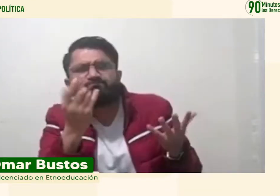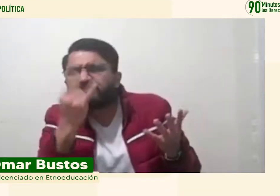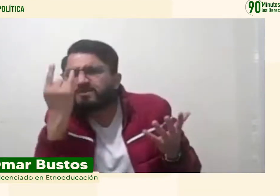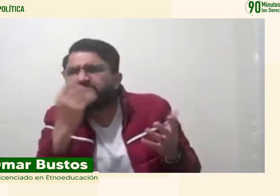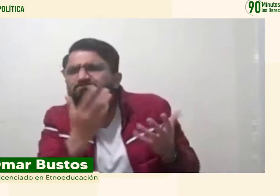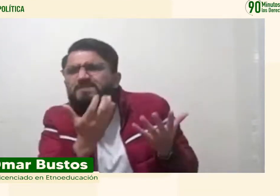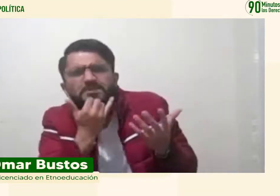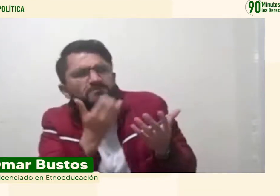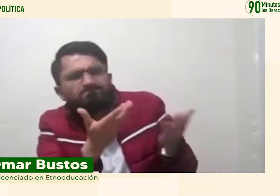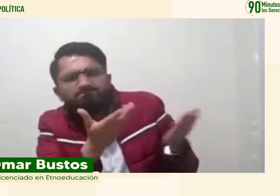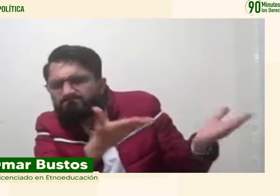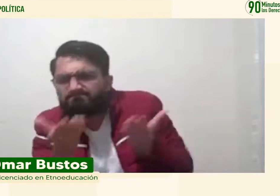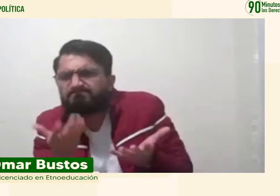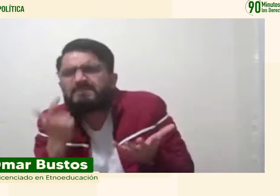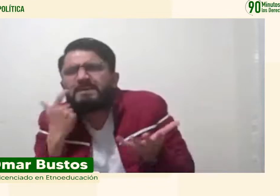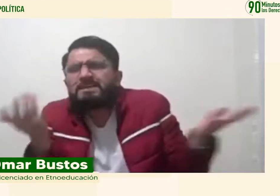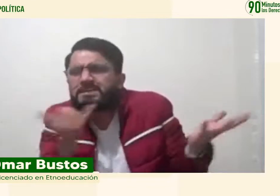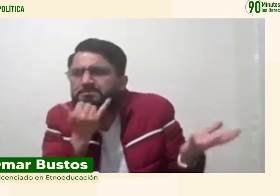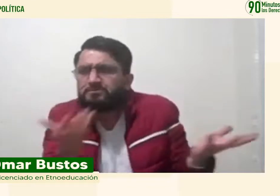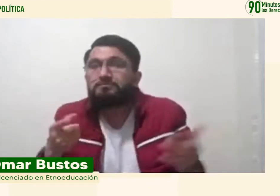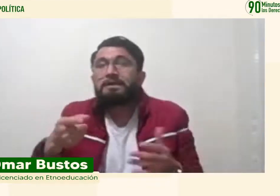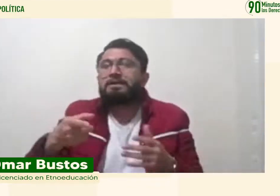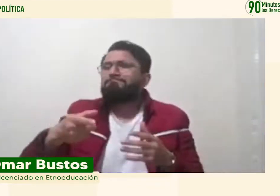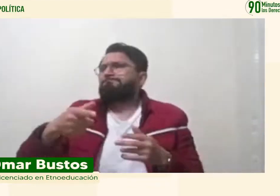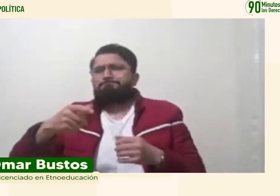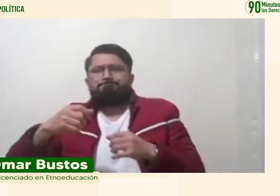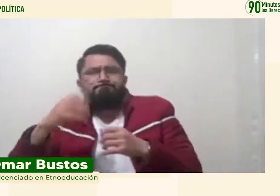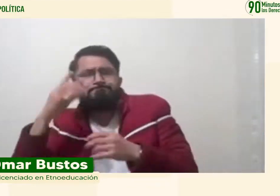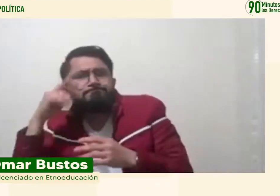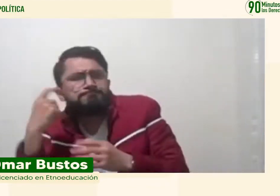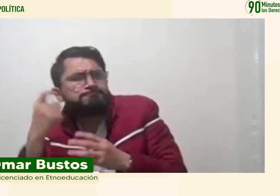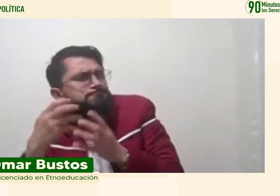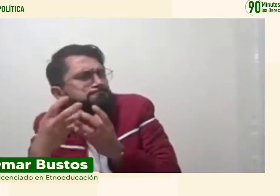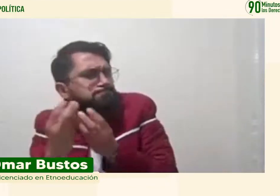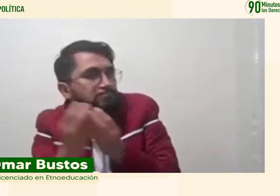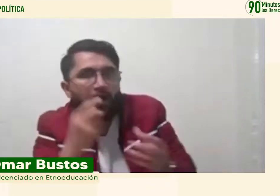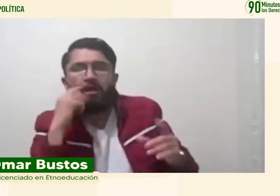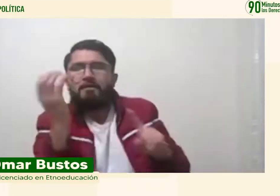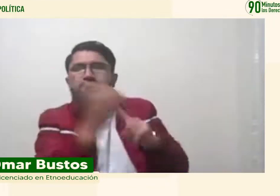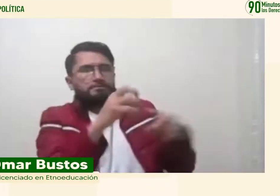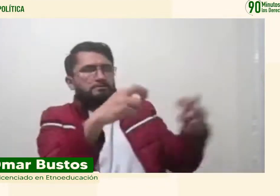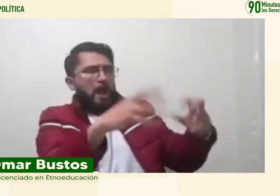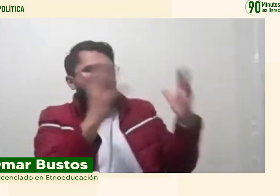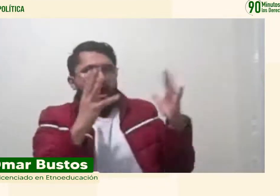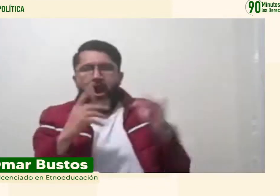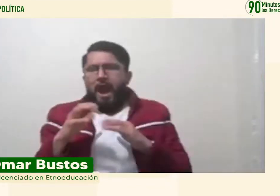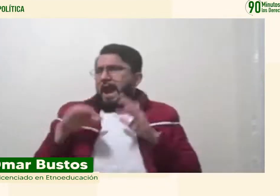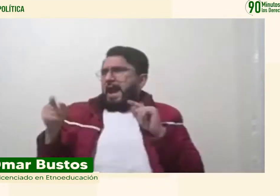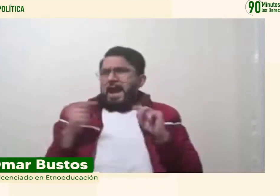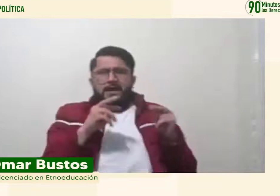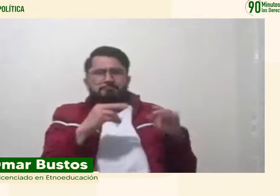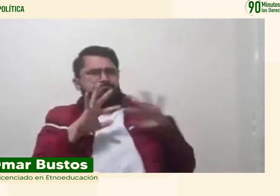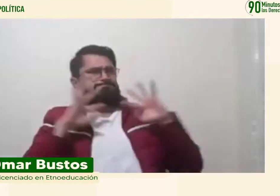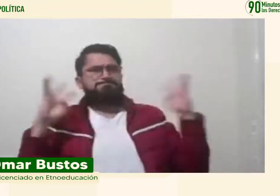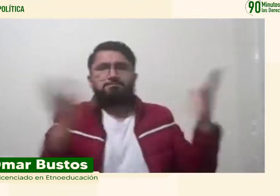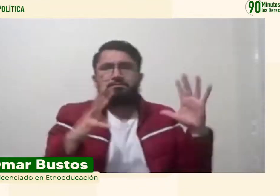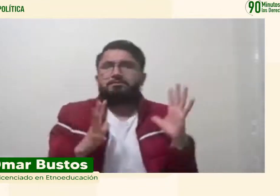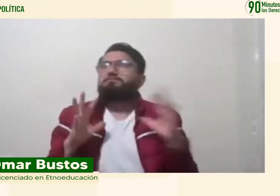mandaron a otra persona para saber qué había pasado que pasó por el primero estuvieron buscando los los encontraron